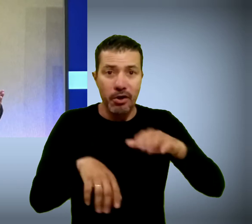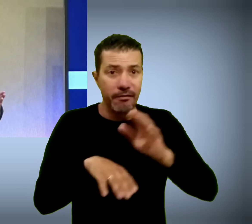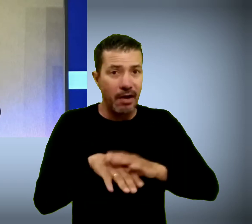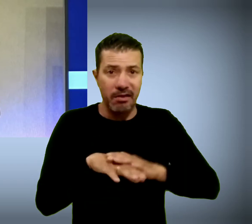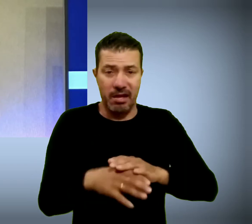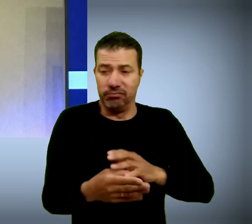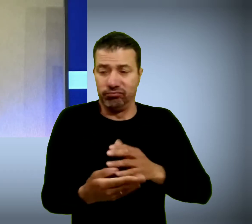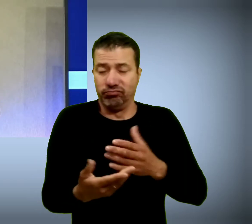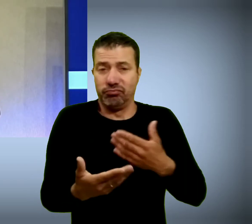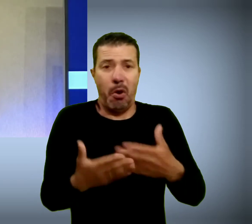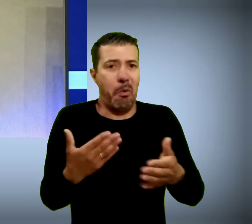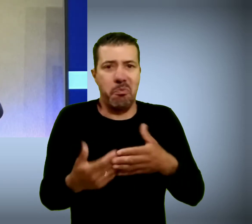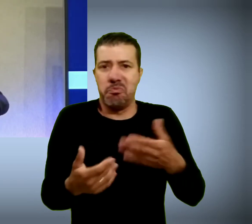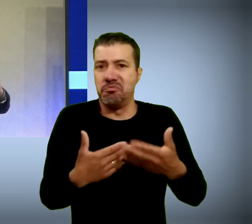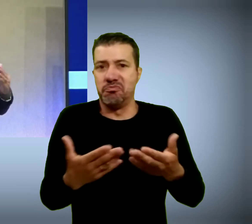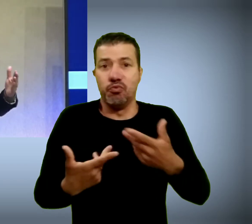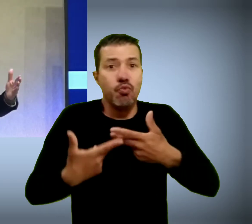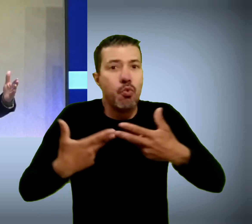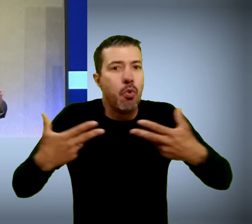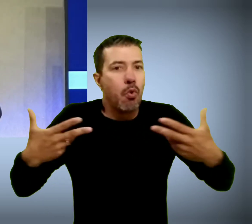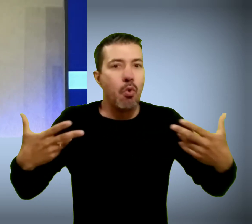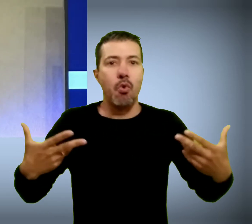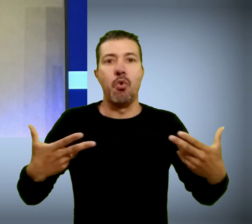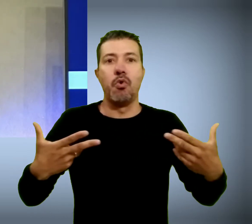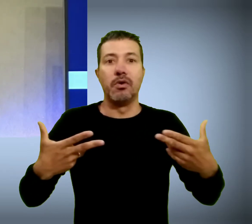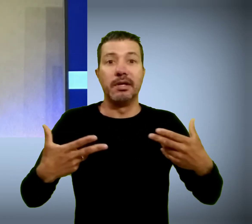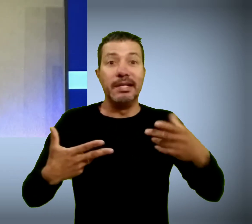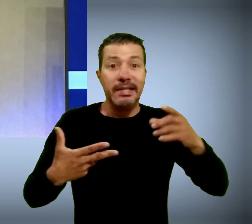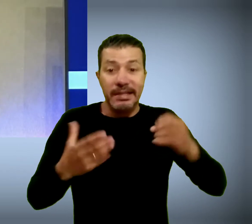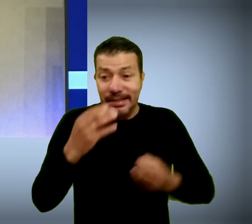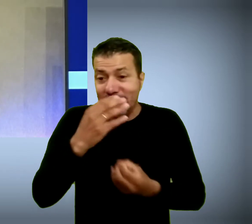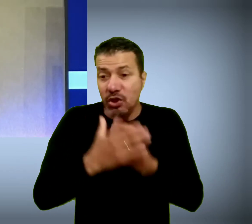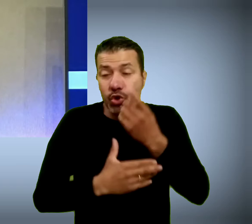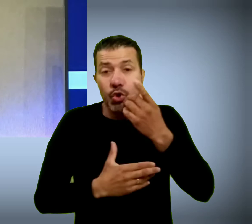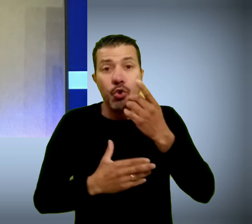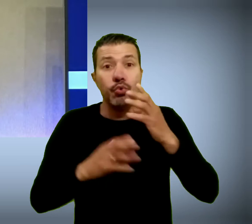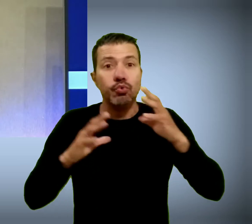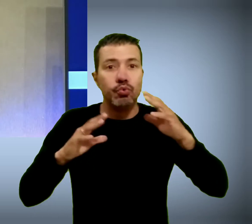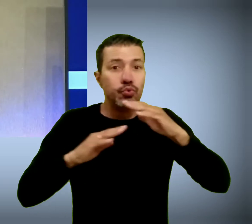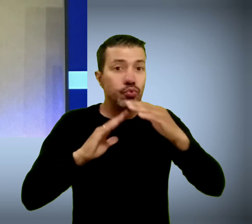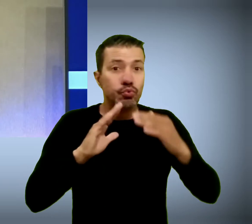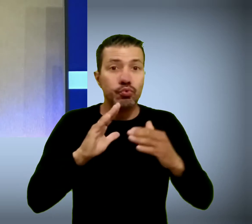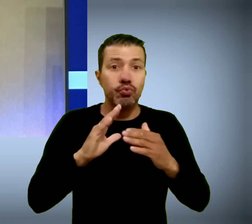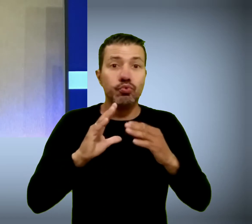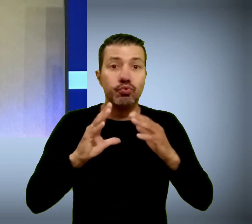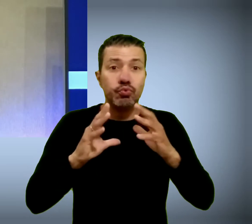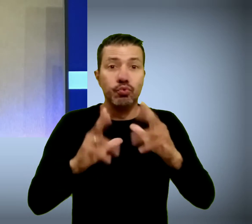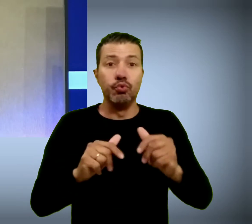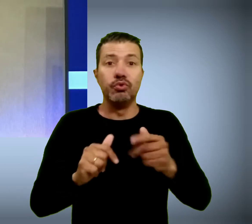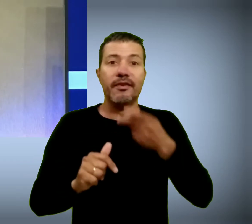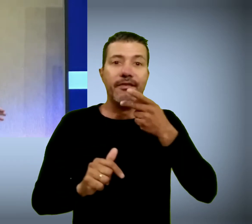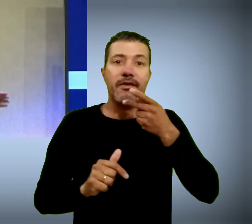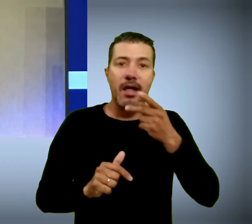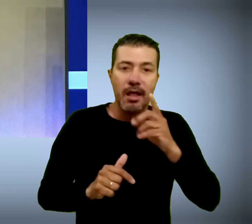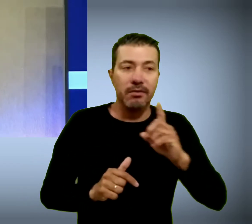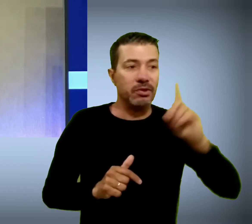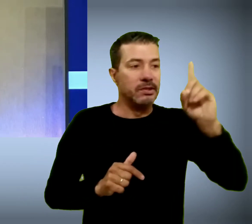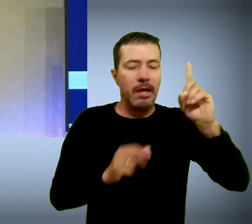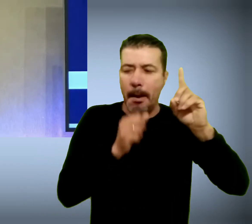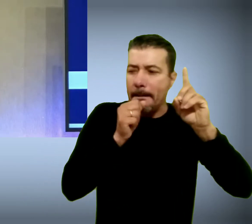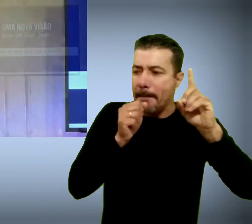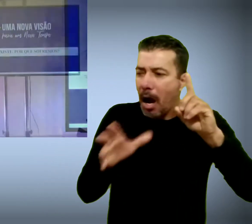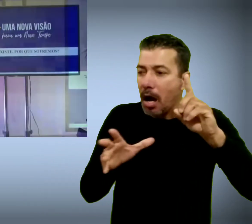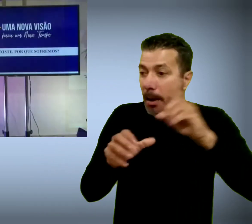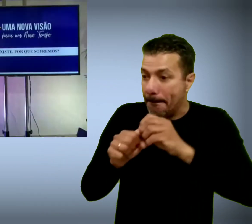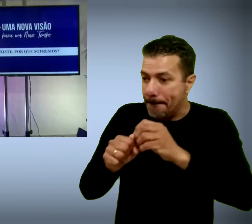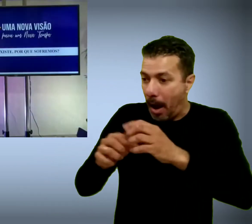fazer qualquer coisa, pode tudo, que criou tudo apenas falando, e quando ele criou, eu vou pôr